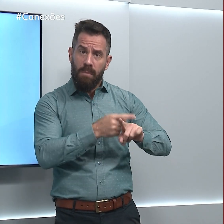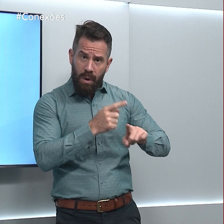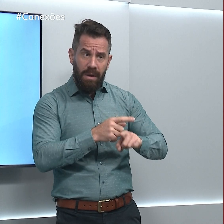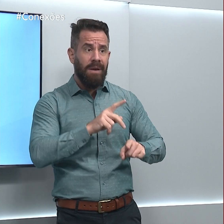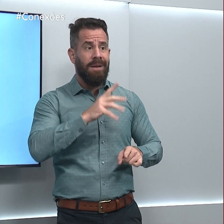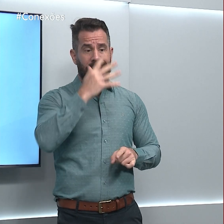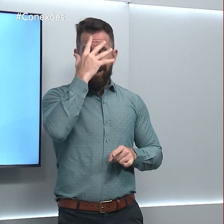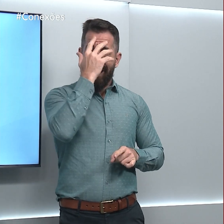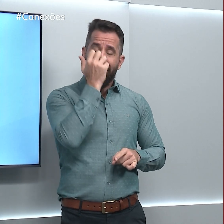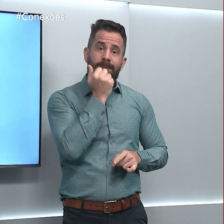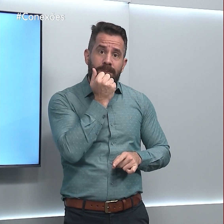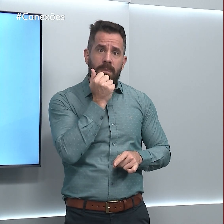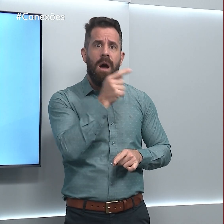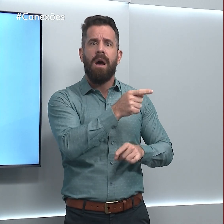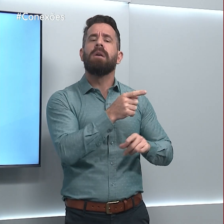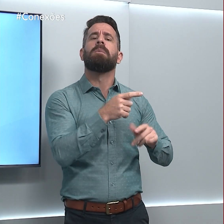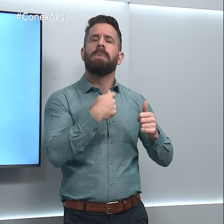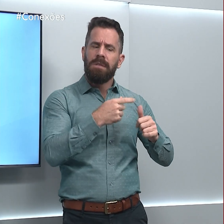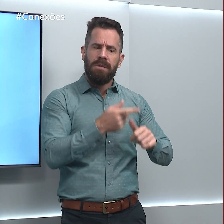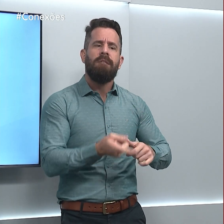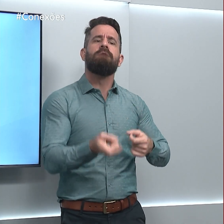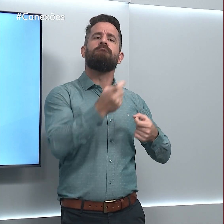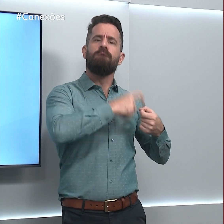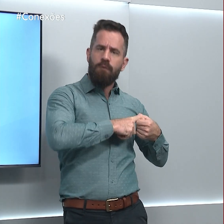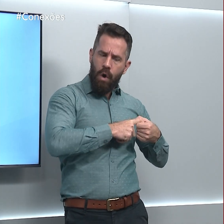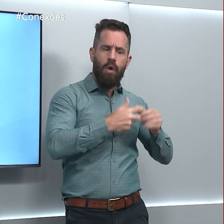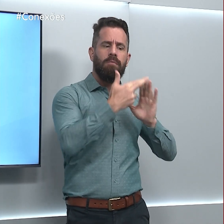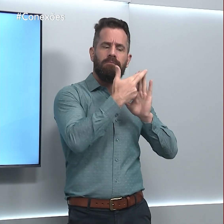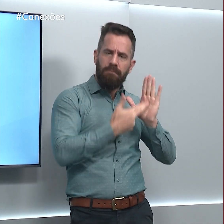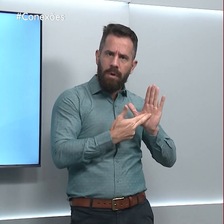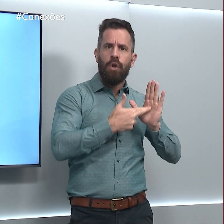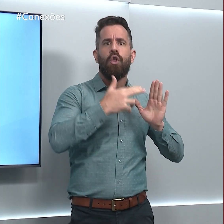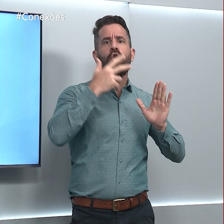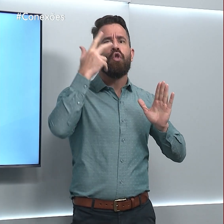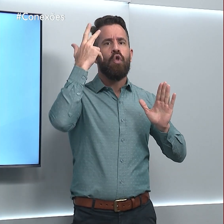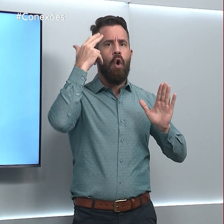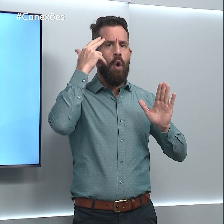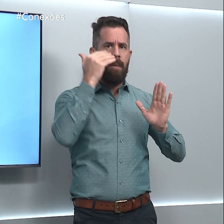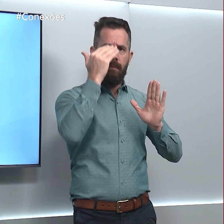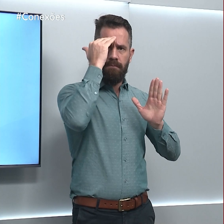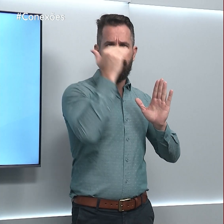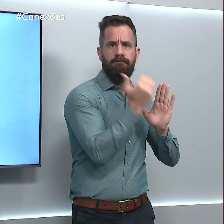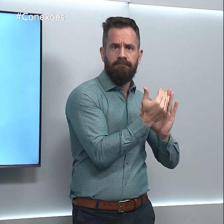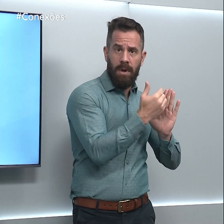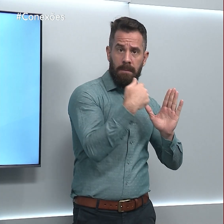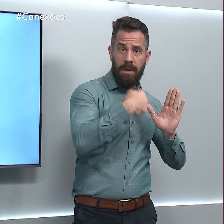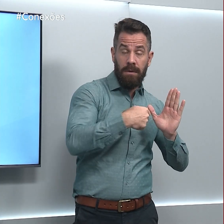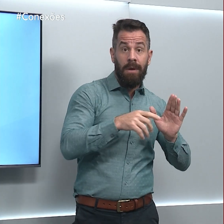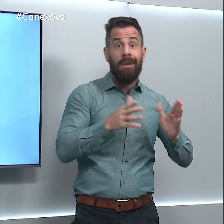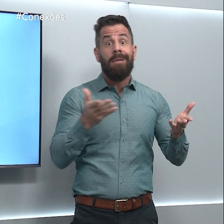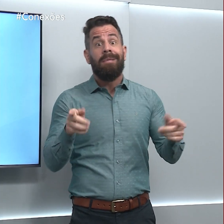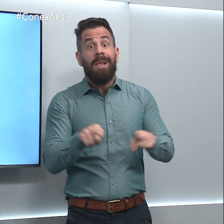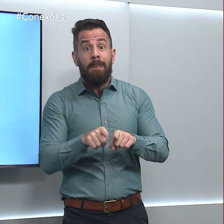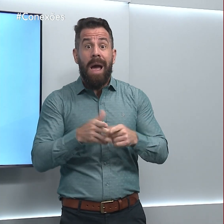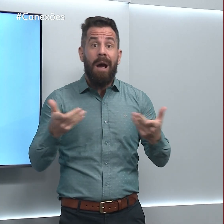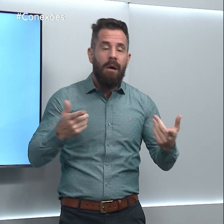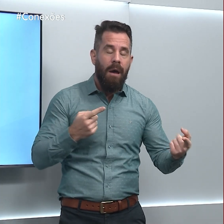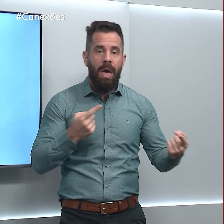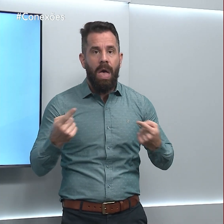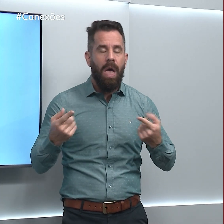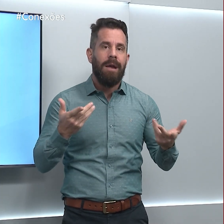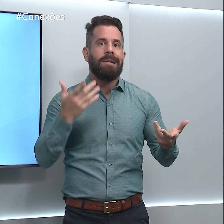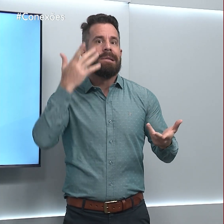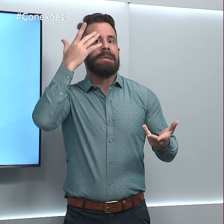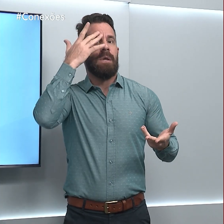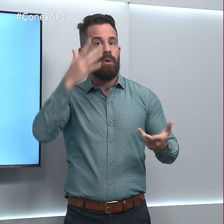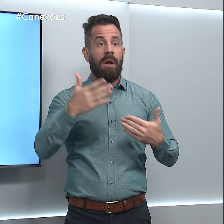não recuar. Ainda não se sabe se esse impasse vai atrasar a implementação do cessar-fogo, que estava prevista para